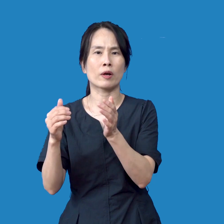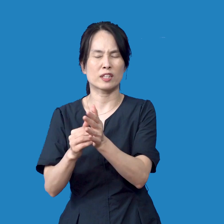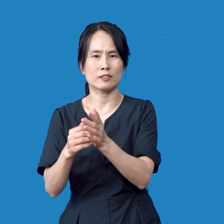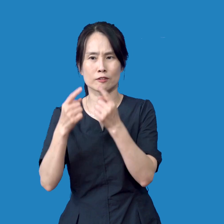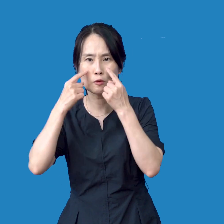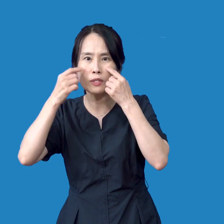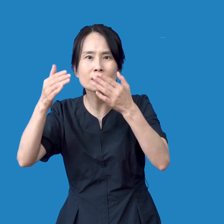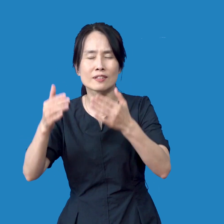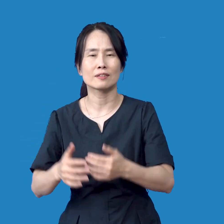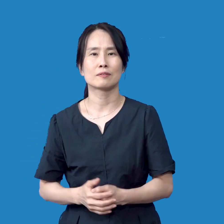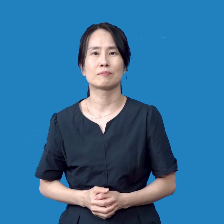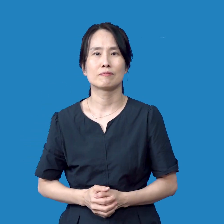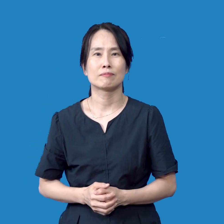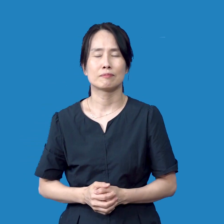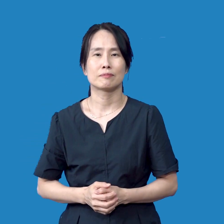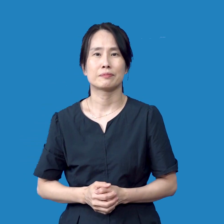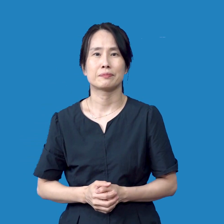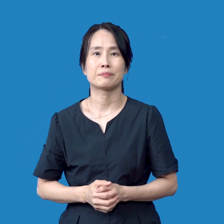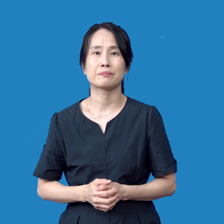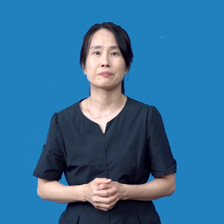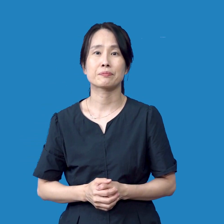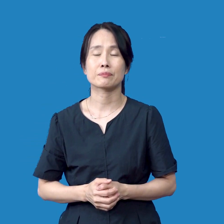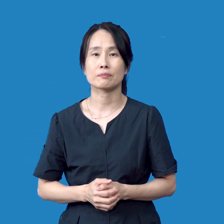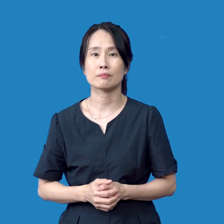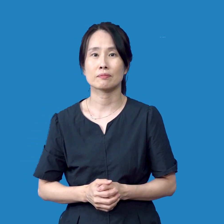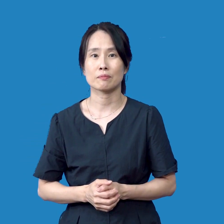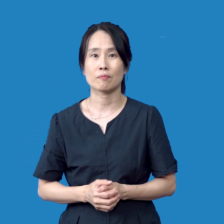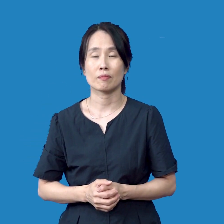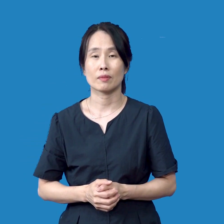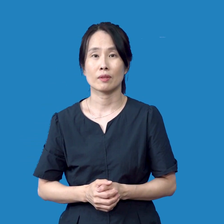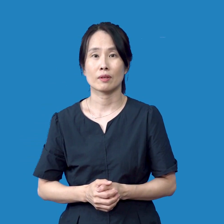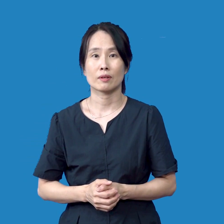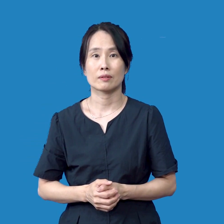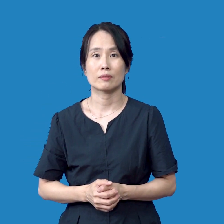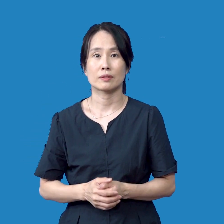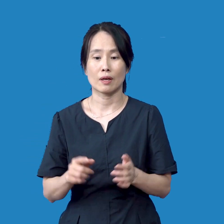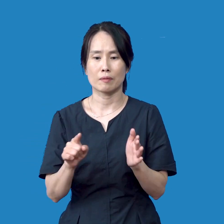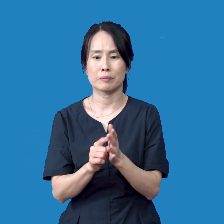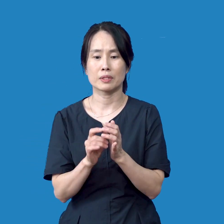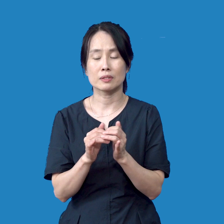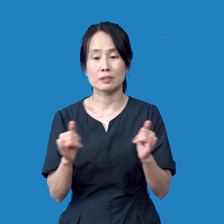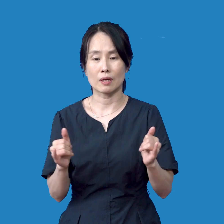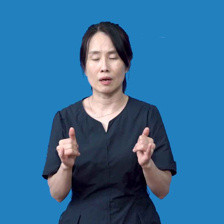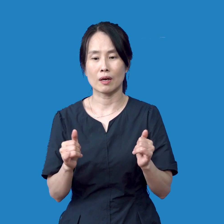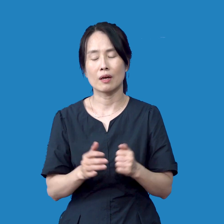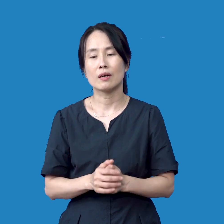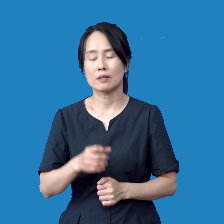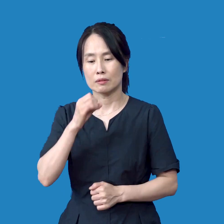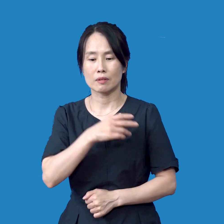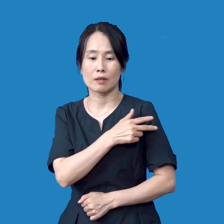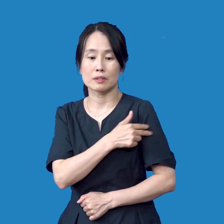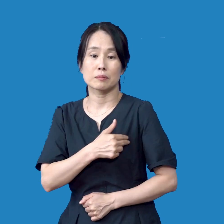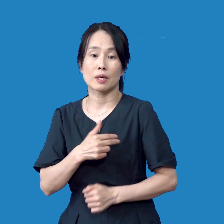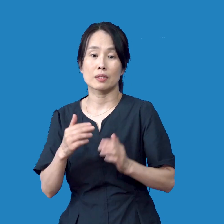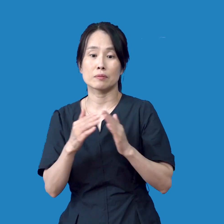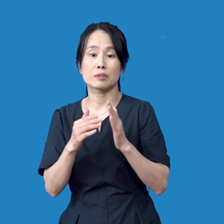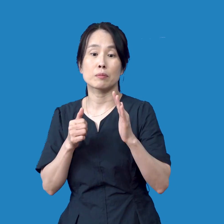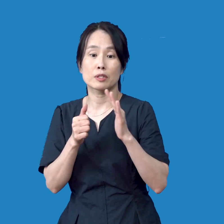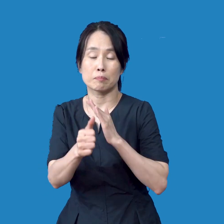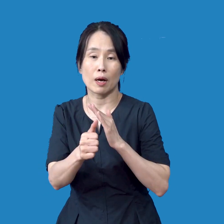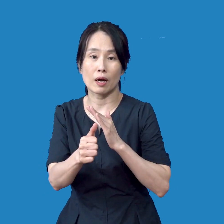맞습니다. 저는 성도 집에, 별 볼 일 없는 집사님 집에 신방 가는